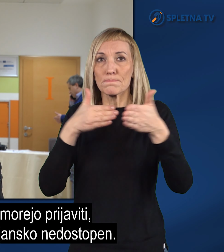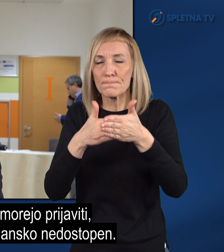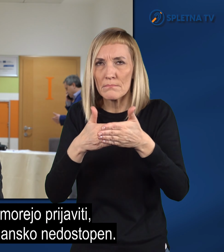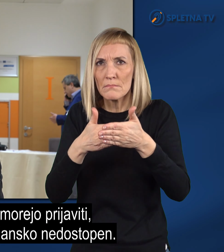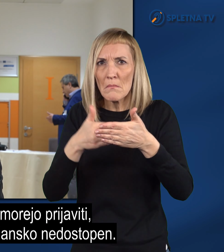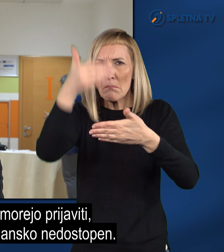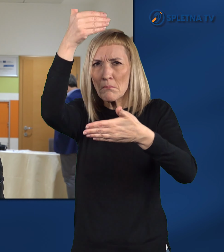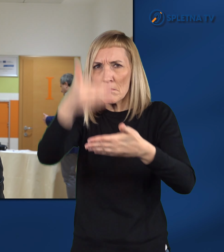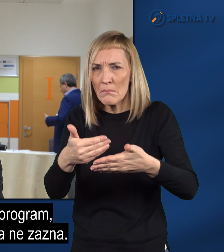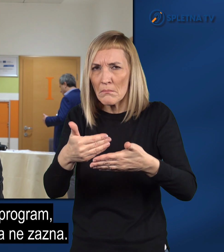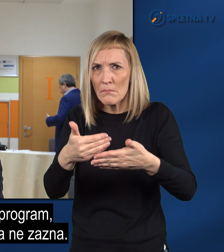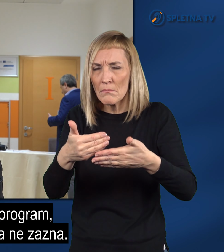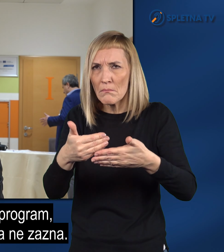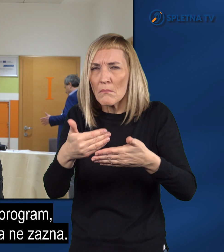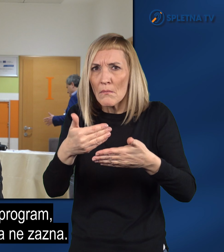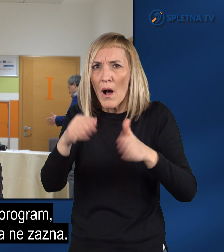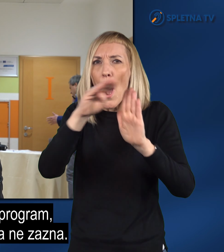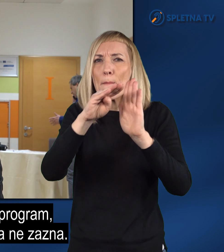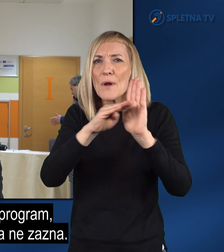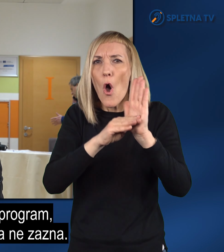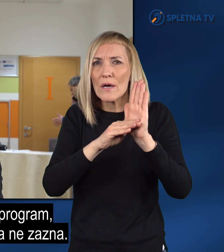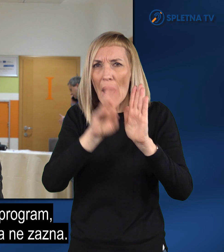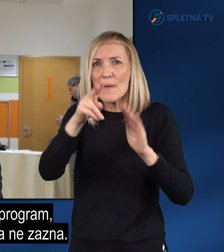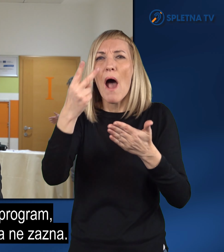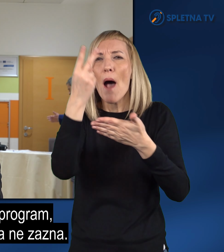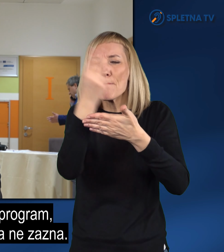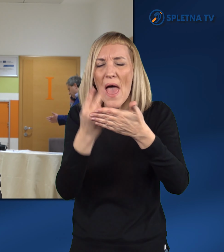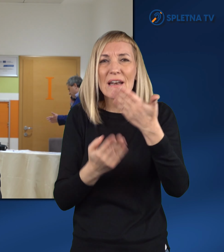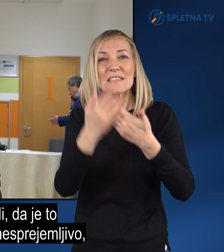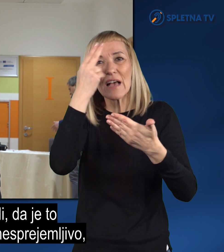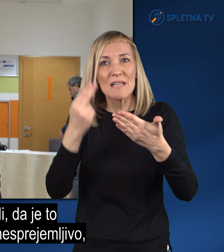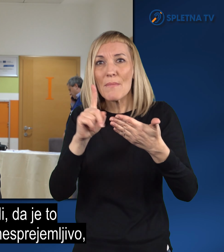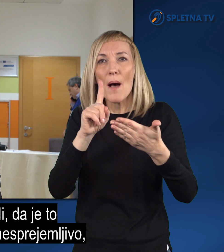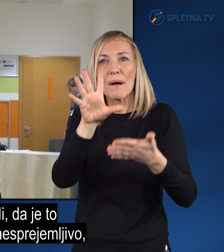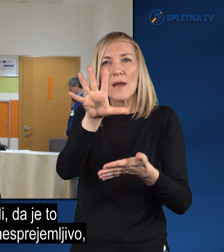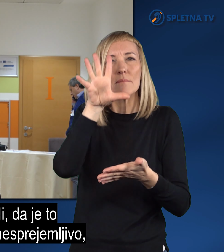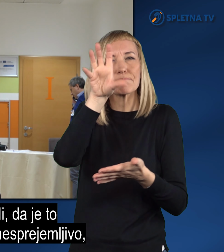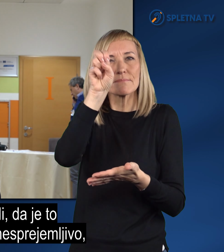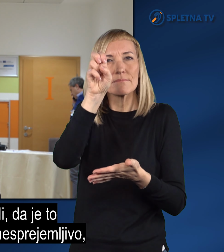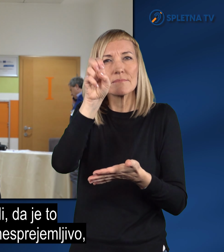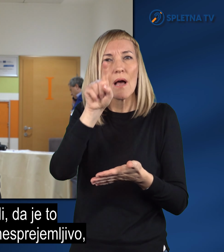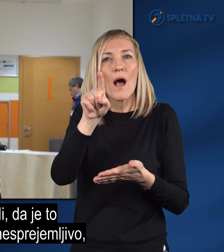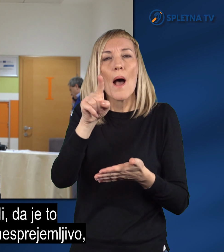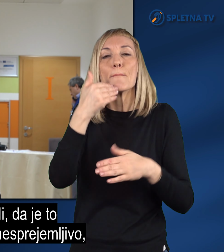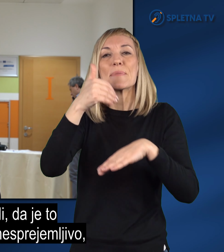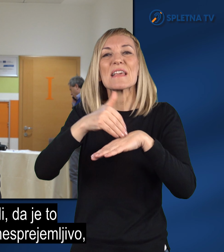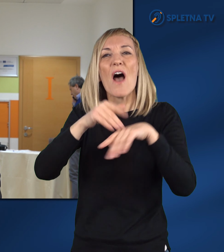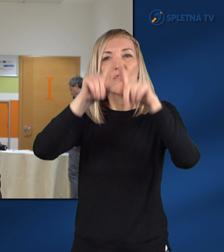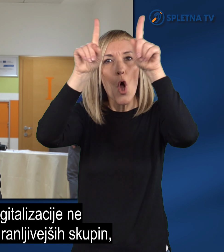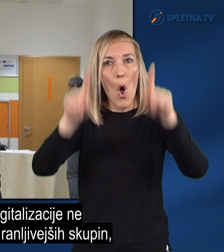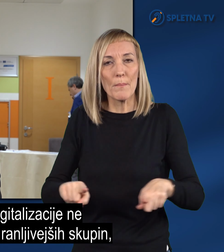dejansko nedostopen. Njihov program, ki bere, ga ne zazna, tako da se mi zdi, da je to popolnoma